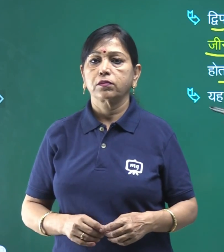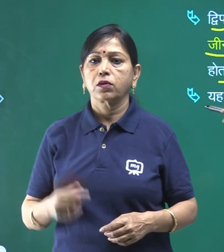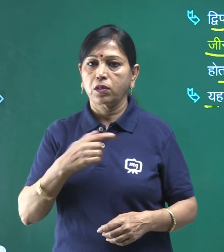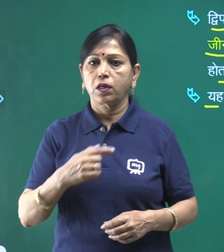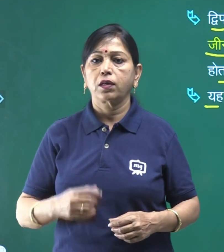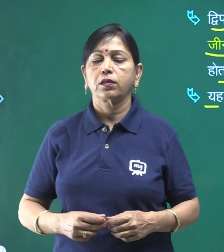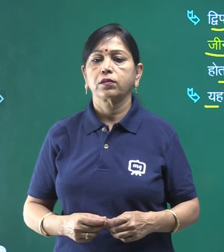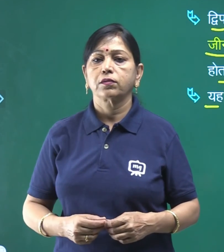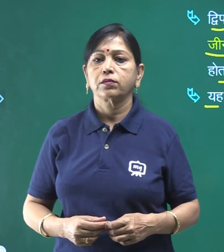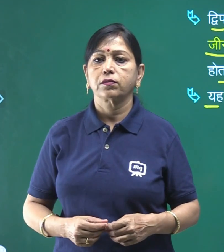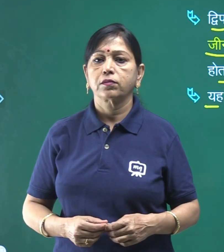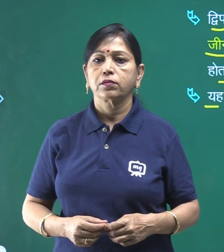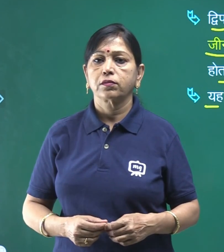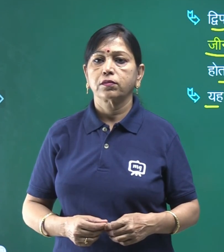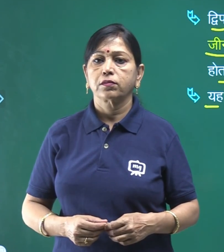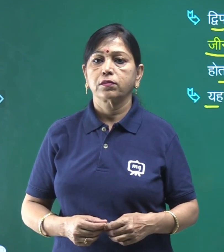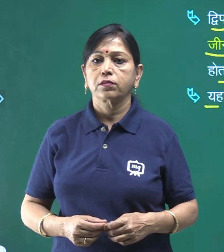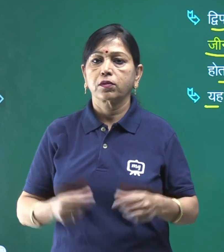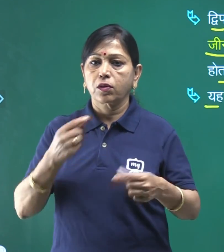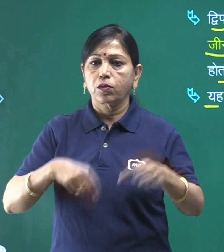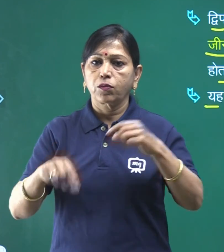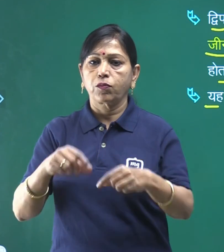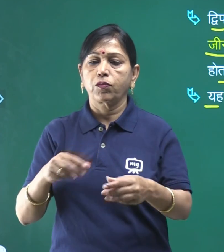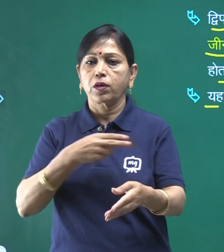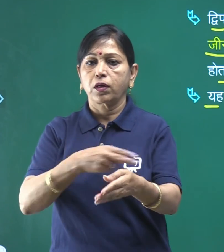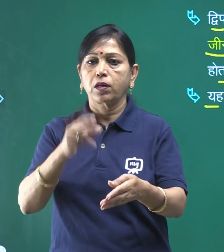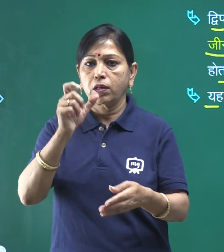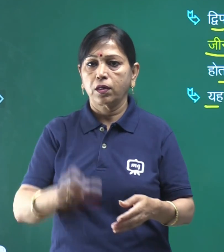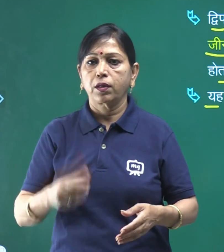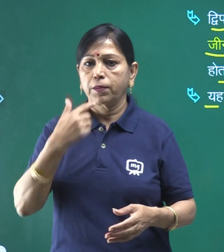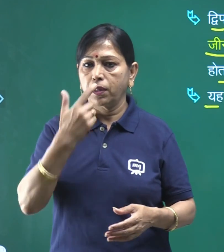यह कैरोलस लीनियस ने दी।